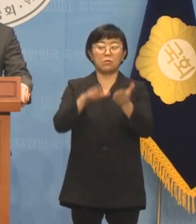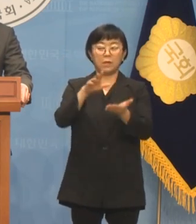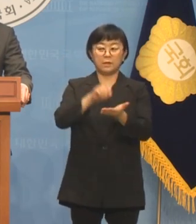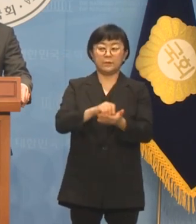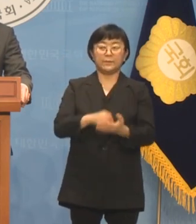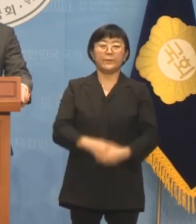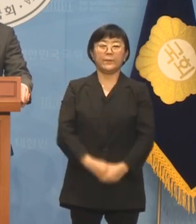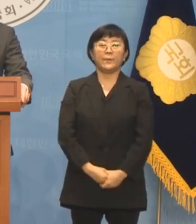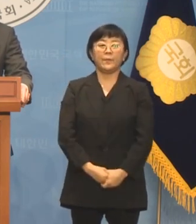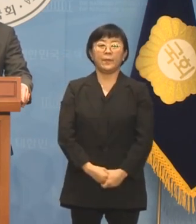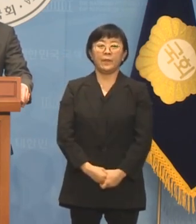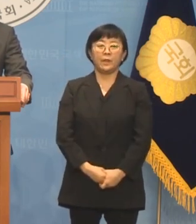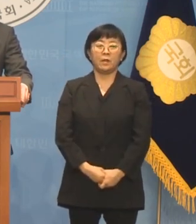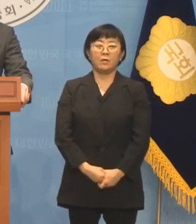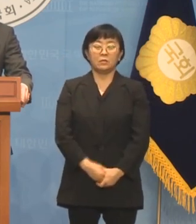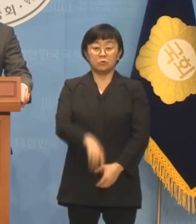과제입니다.